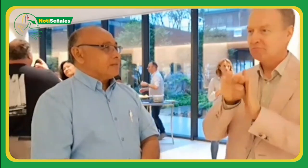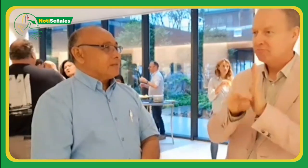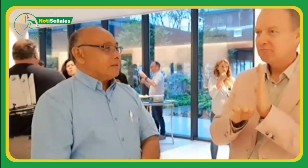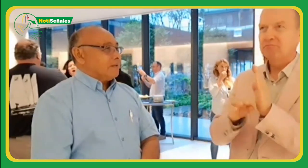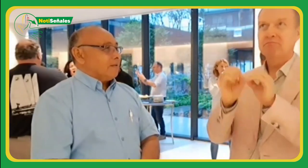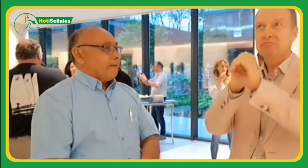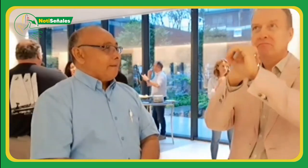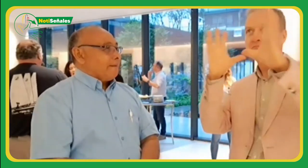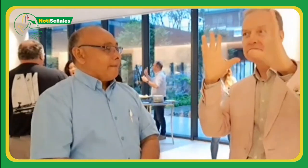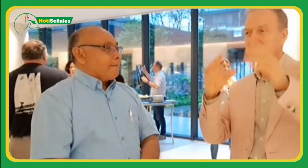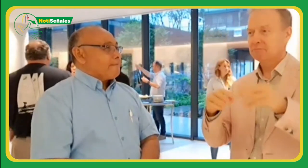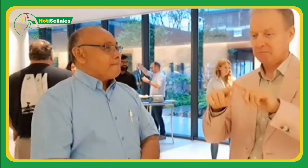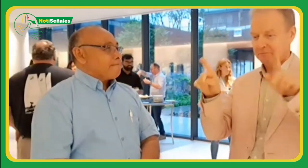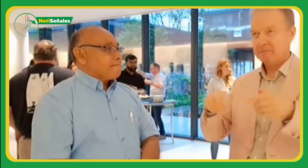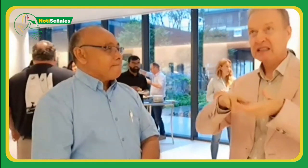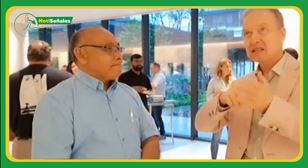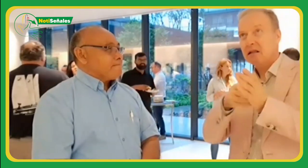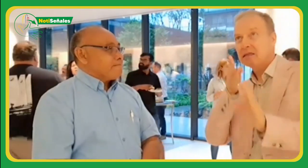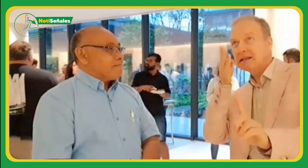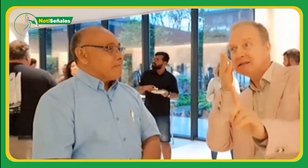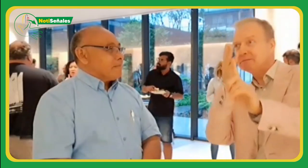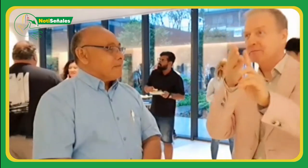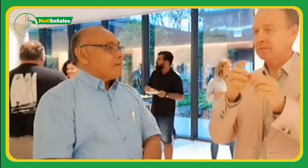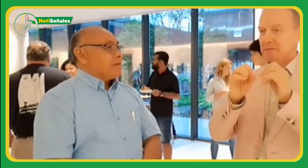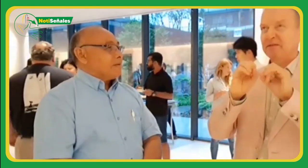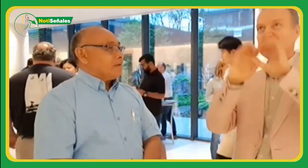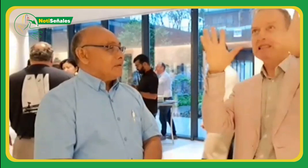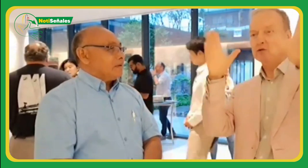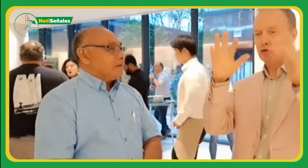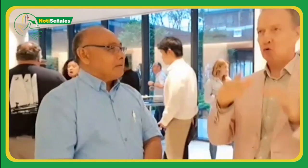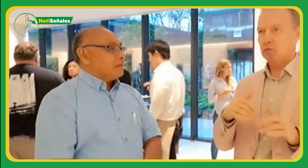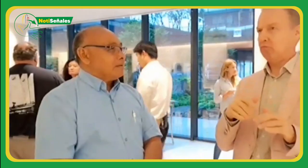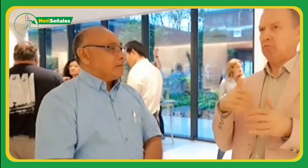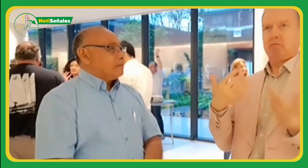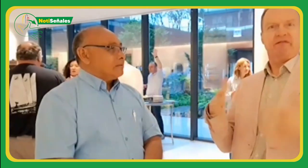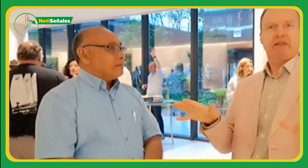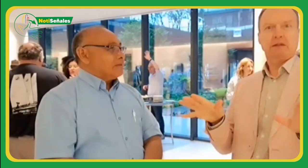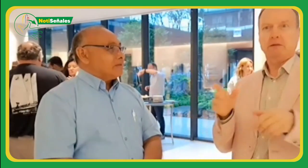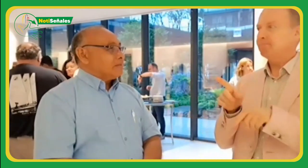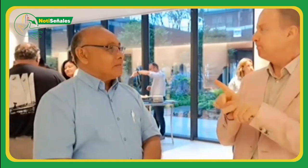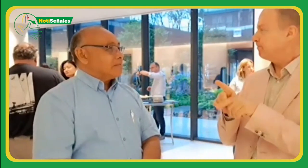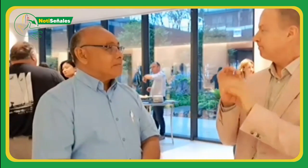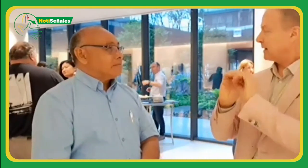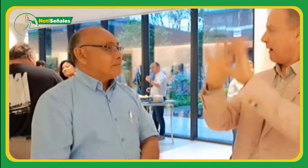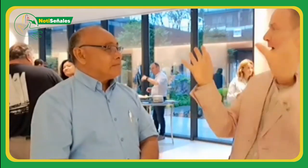su manejo política sus objetivos que querían lograr su visión vi que la tenían Clara